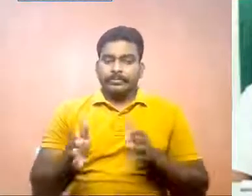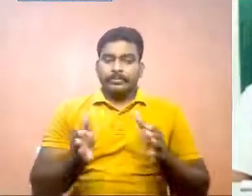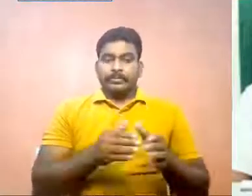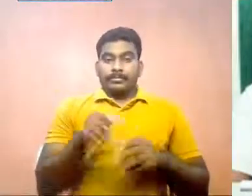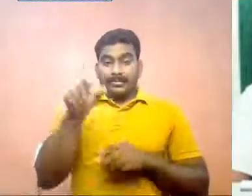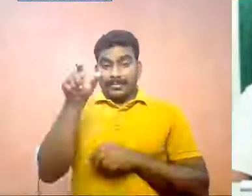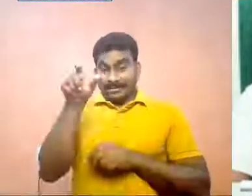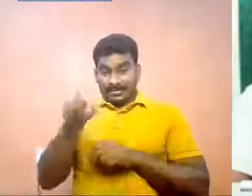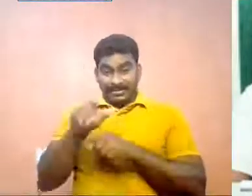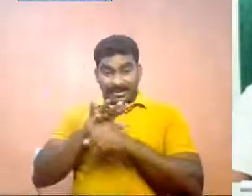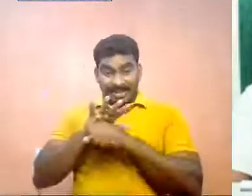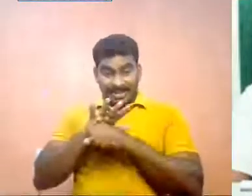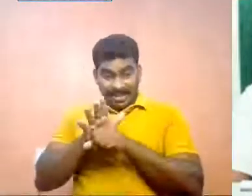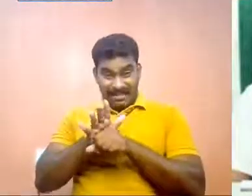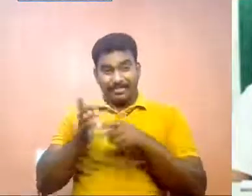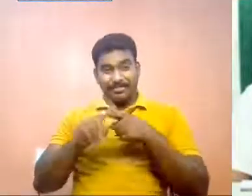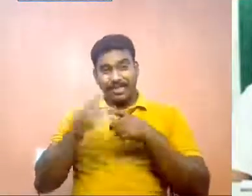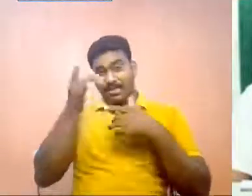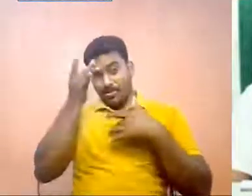രോഗബാധിതരെയും